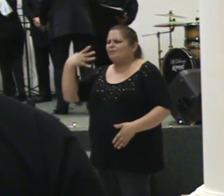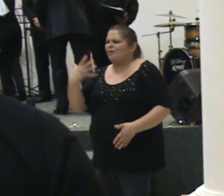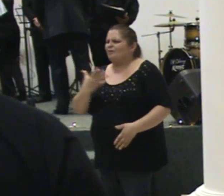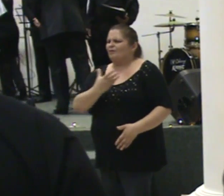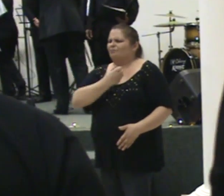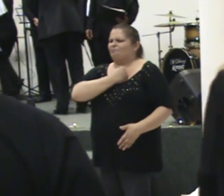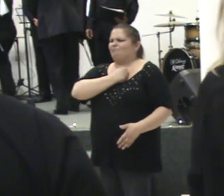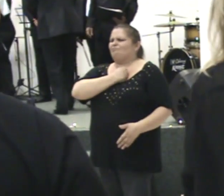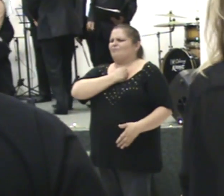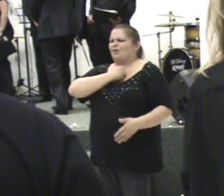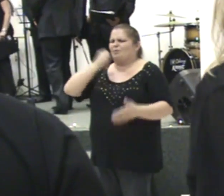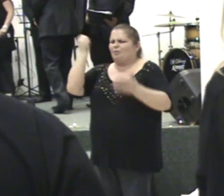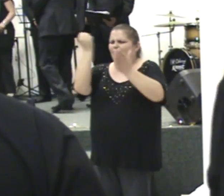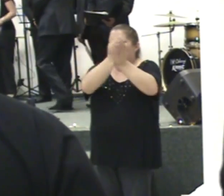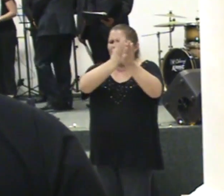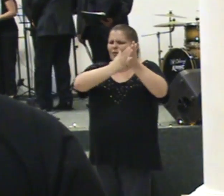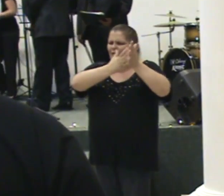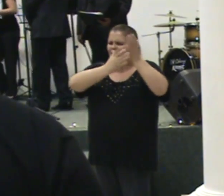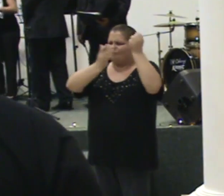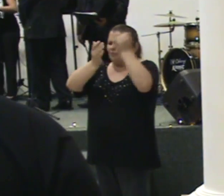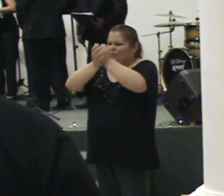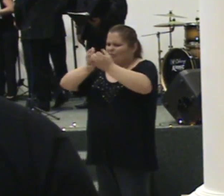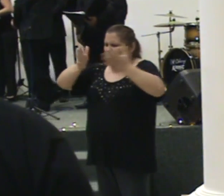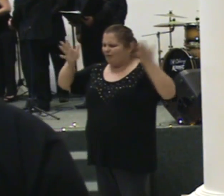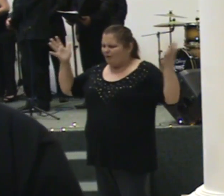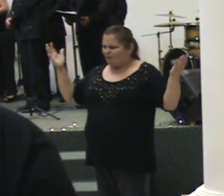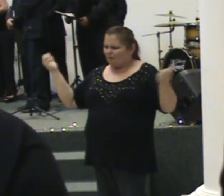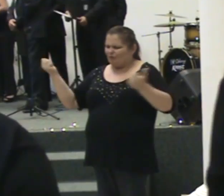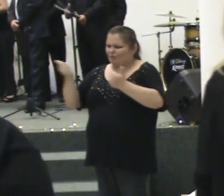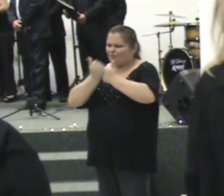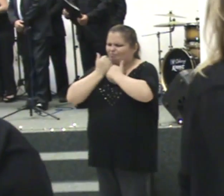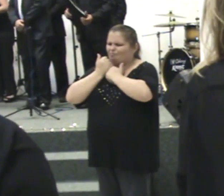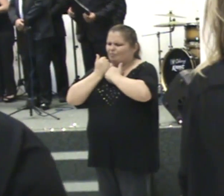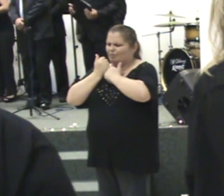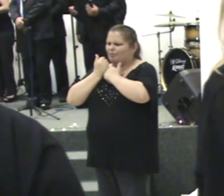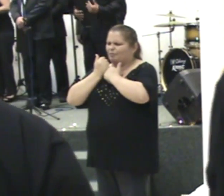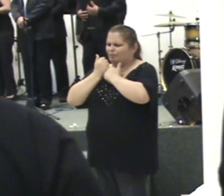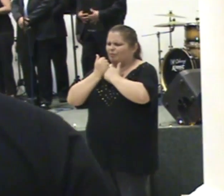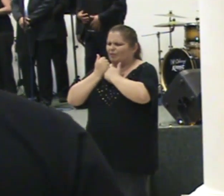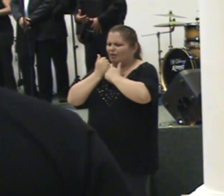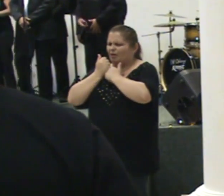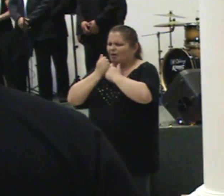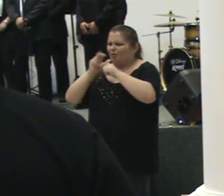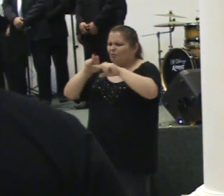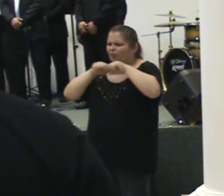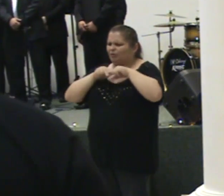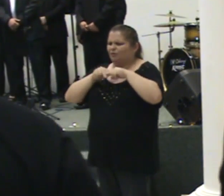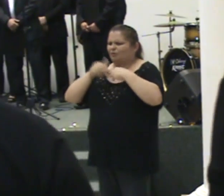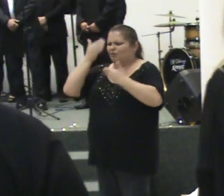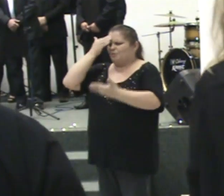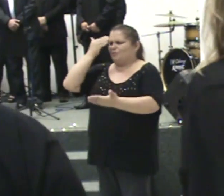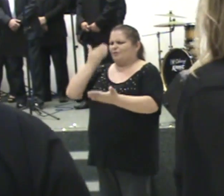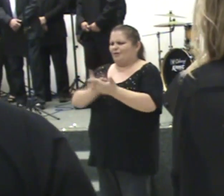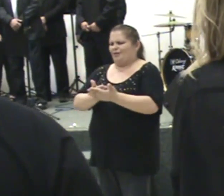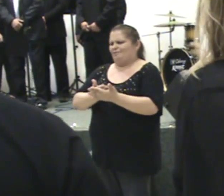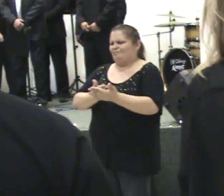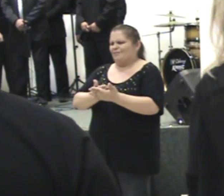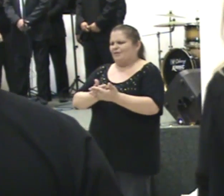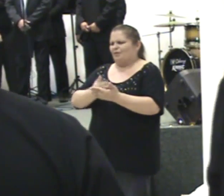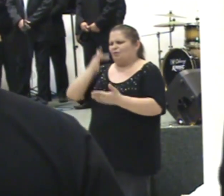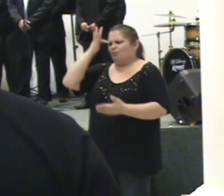amanhã. Porque Tu és Deus amoroso, Tu és um Deus tremendo na nossa vida, Tu és Deus fiel. Um Deus